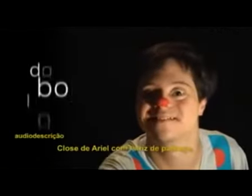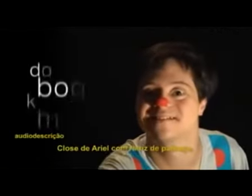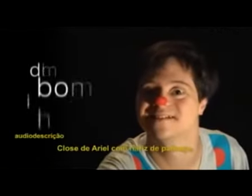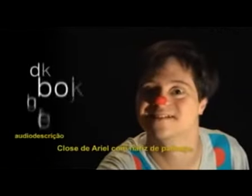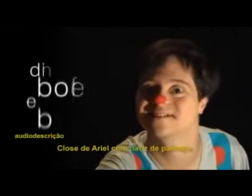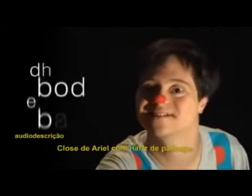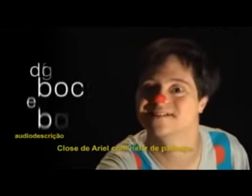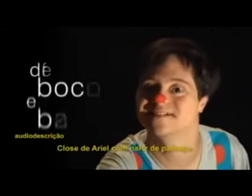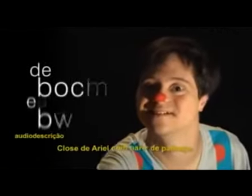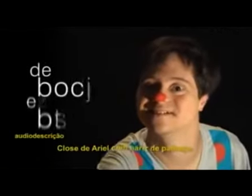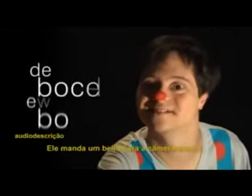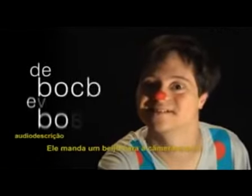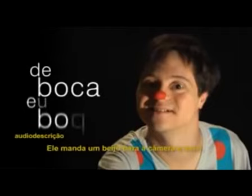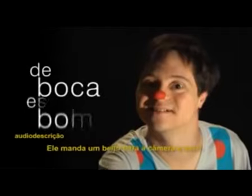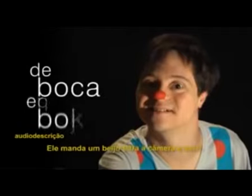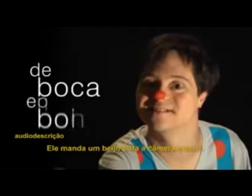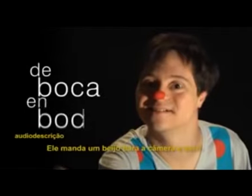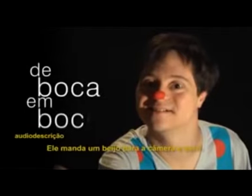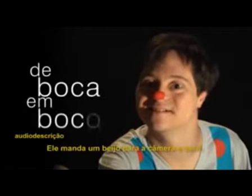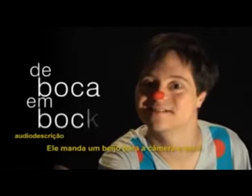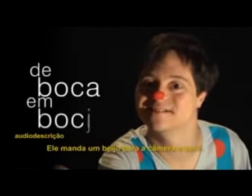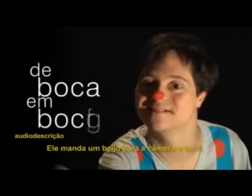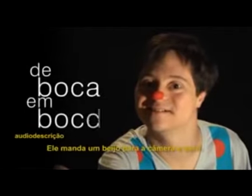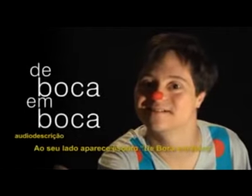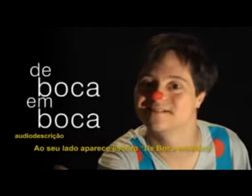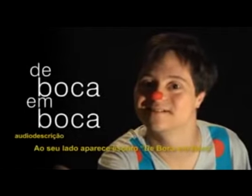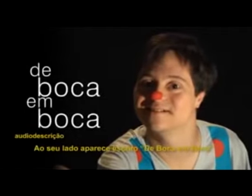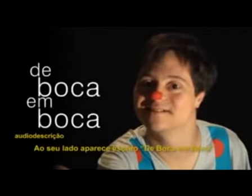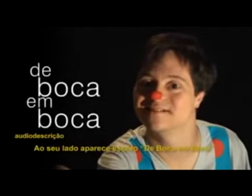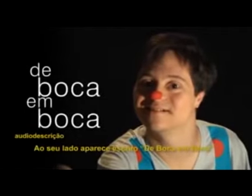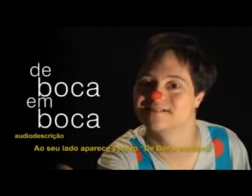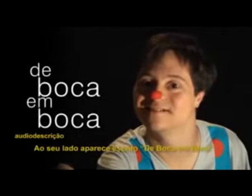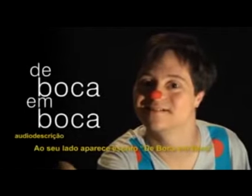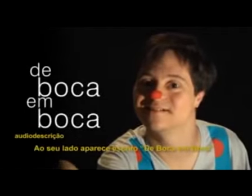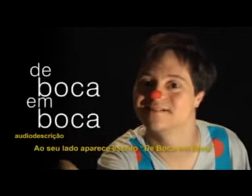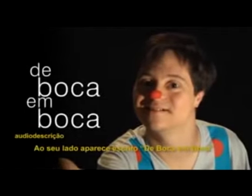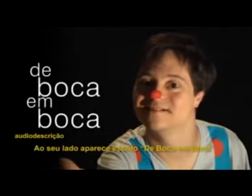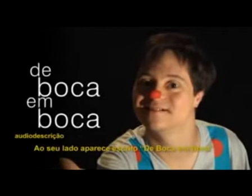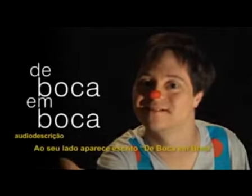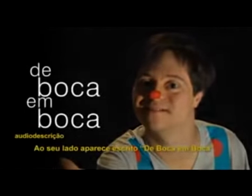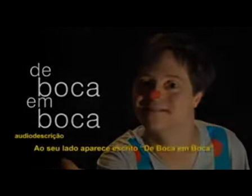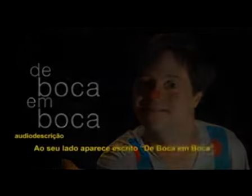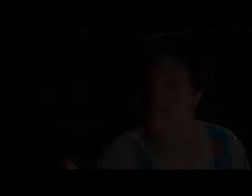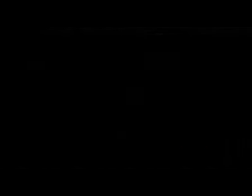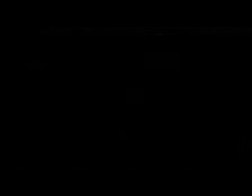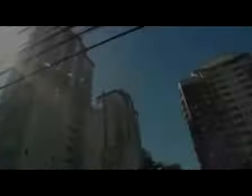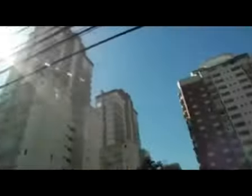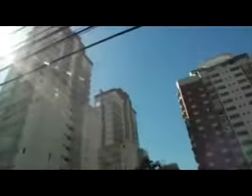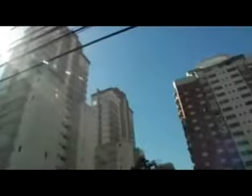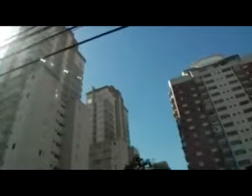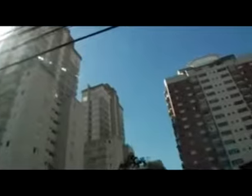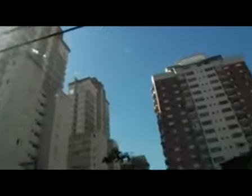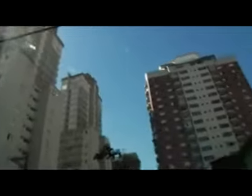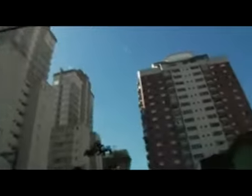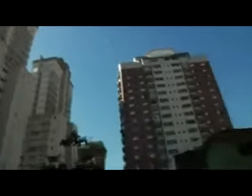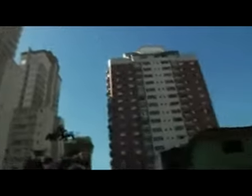Close de Ariel com nariz de palhaço, ele manda um beijo para a câmera e sorri. Ao lado aparece escrito, de boca em boca.